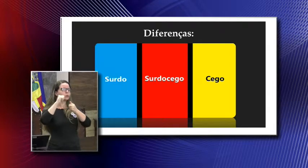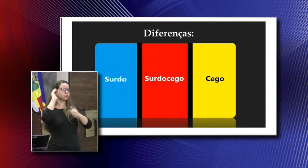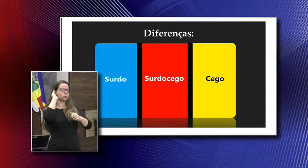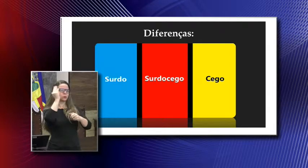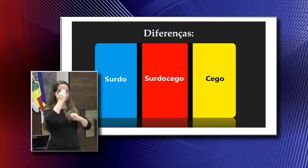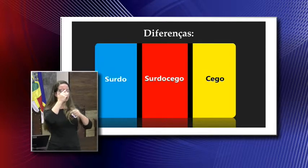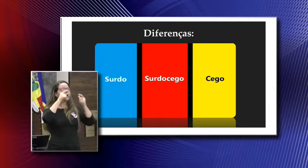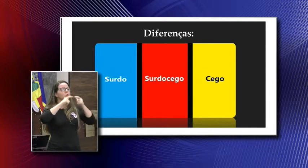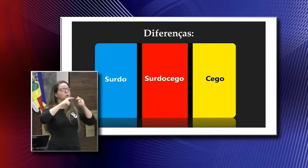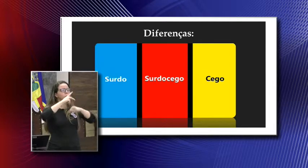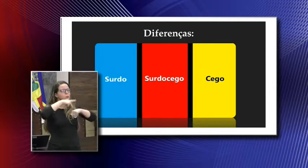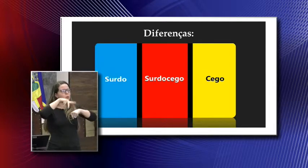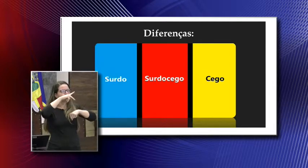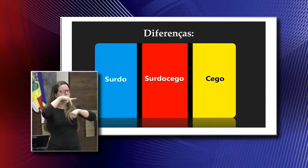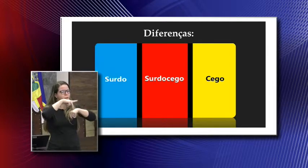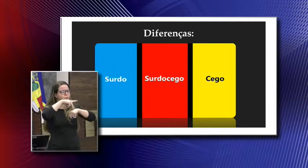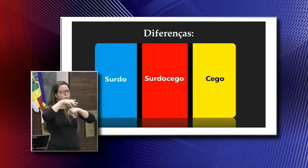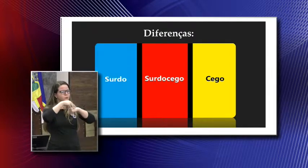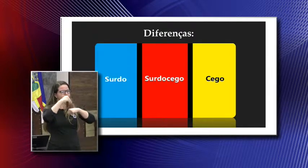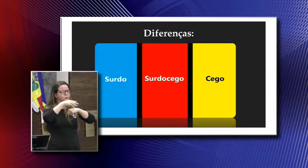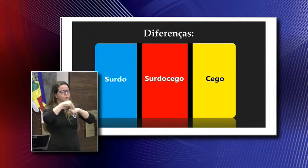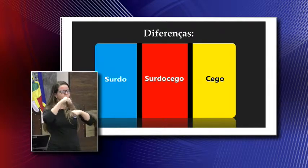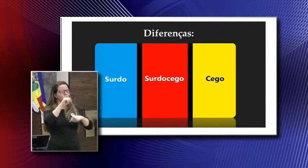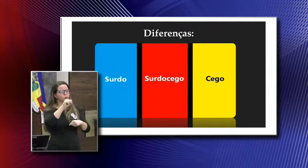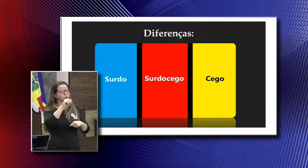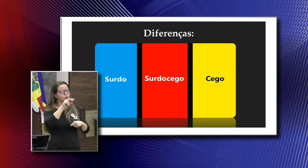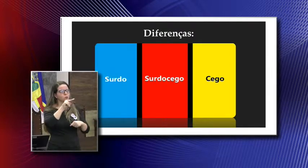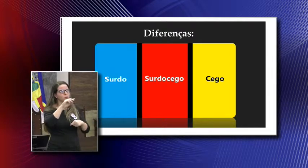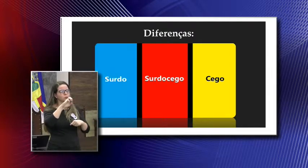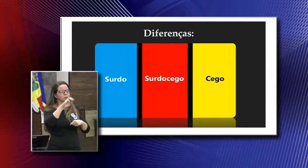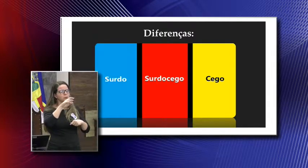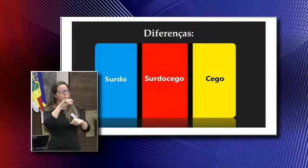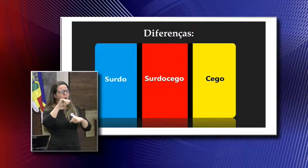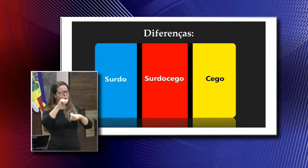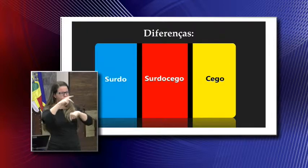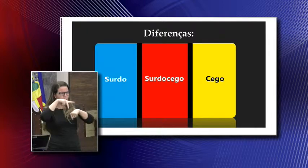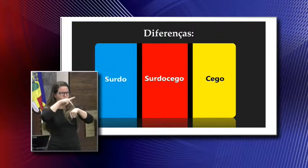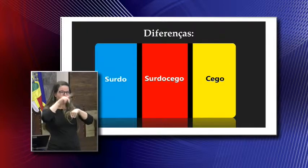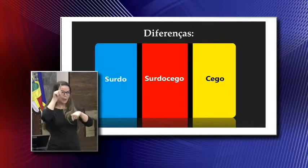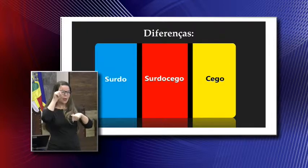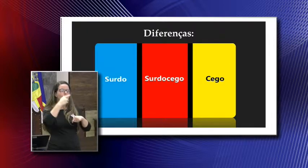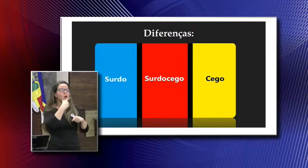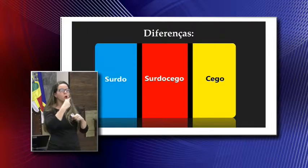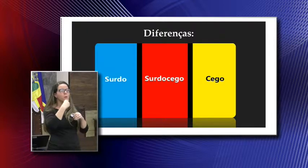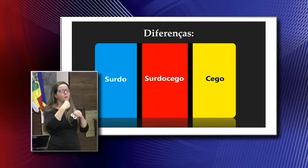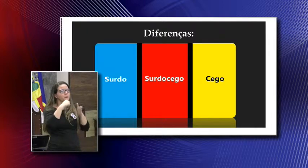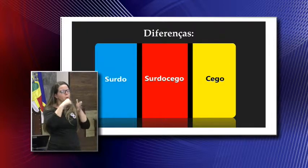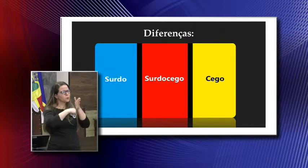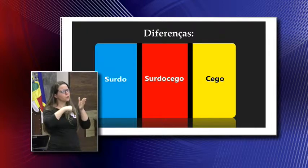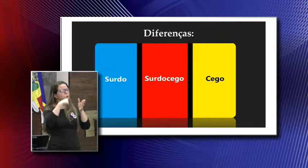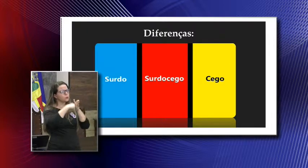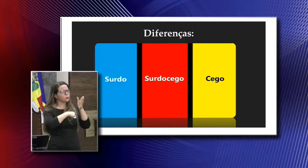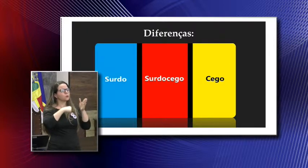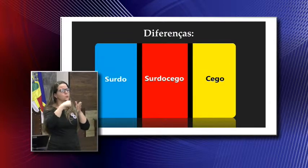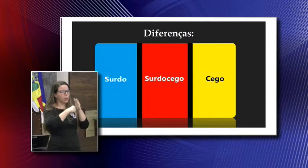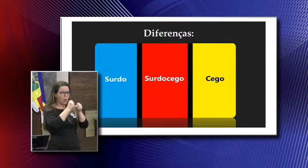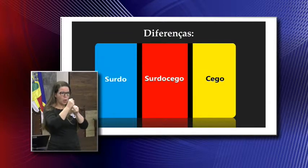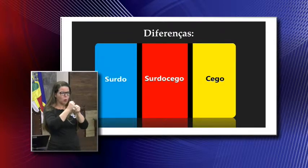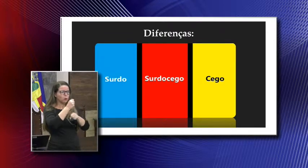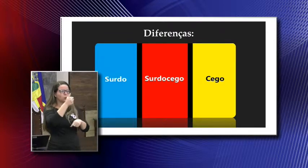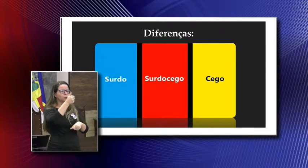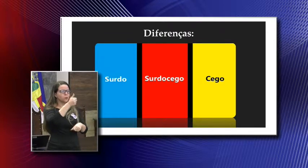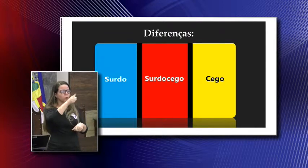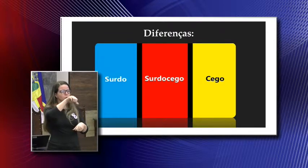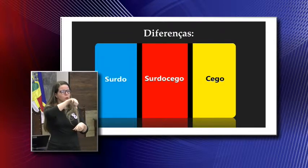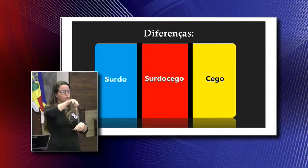palavra no dicionário hoje está sendo discutido. Inclusive em outros países, quando na Suécia, uma